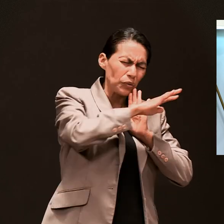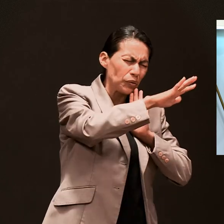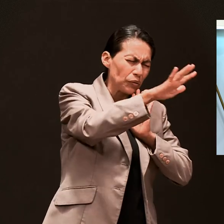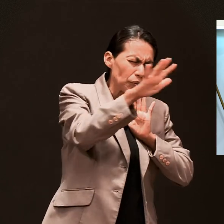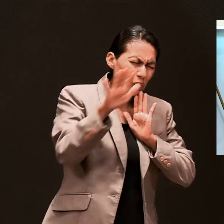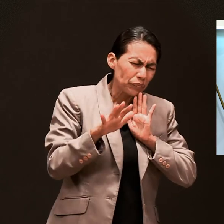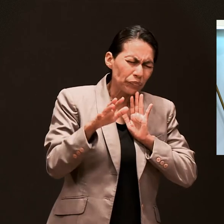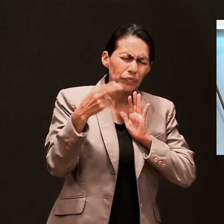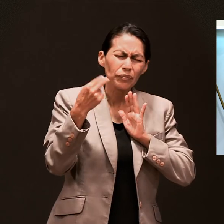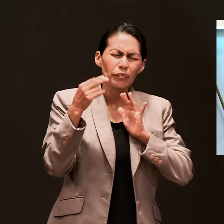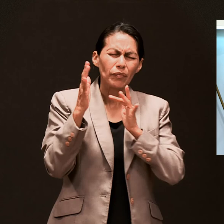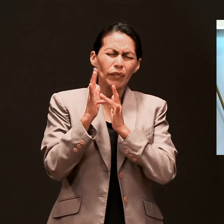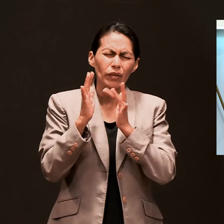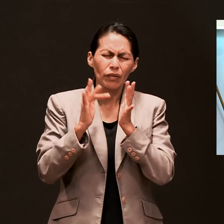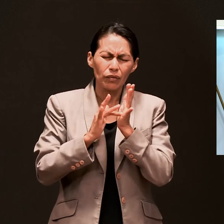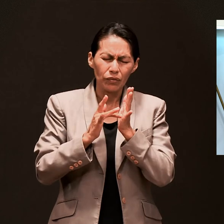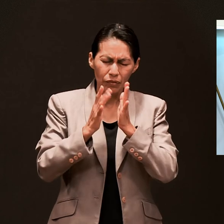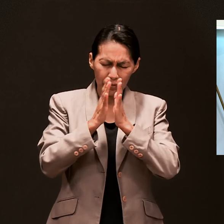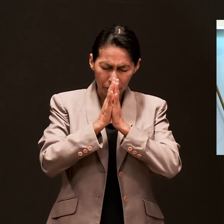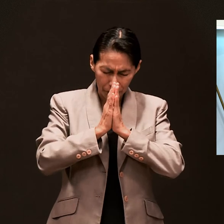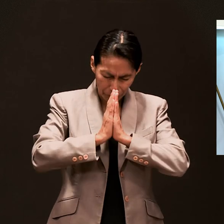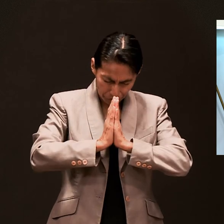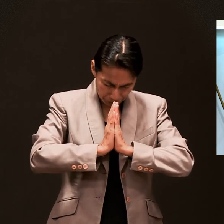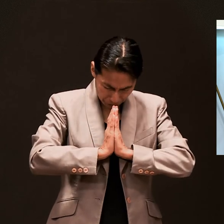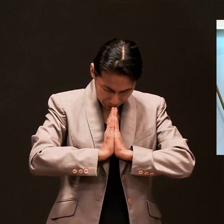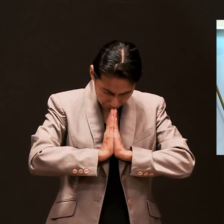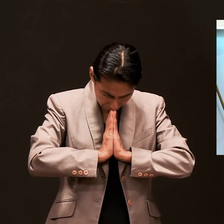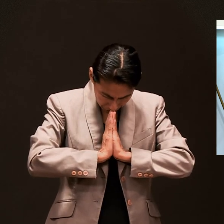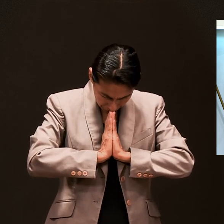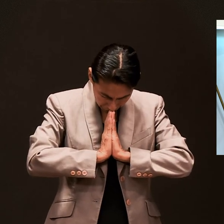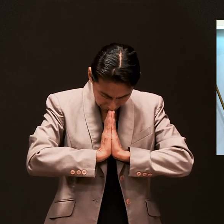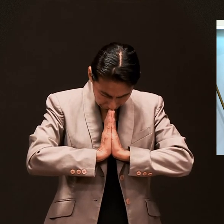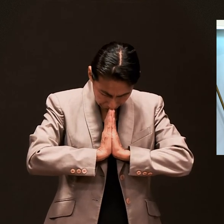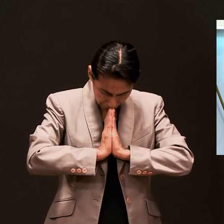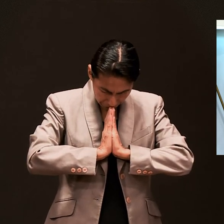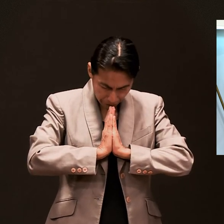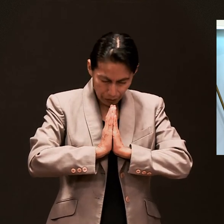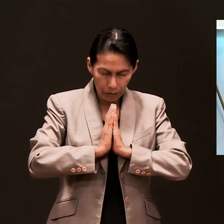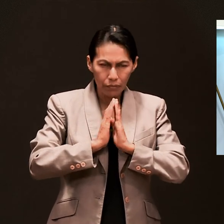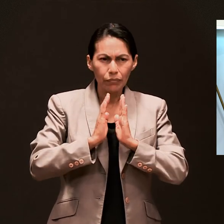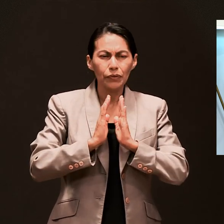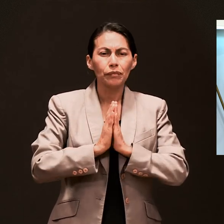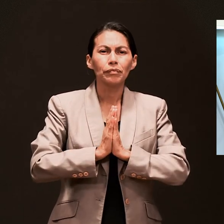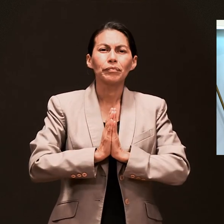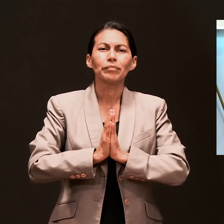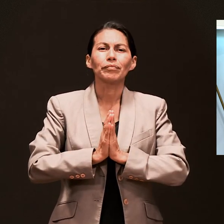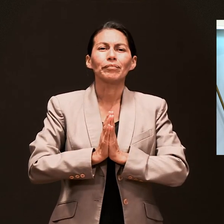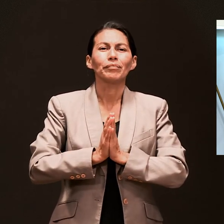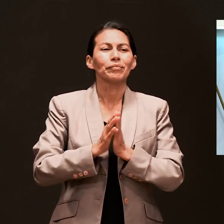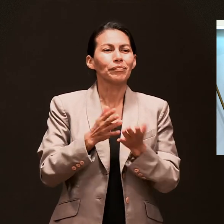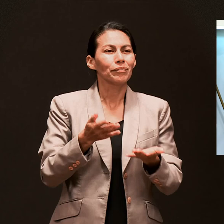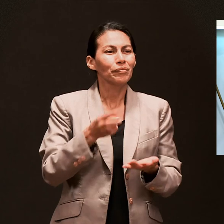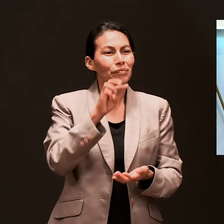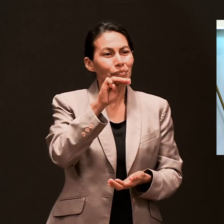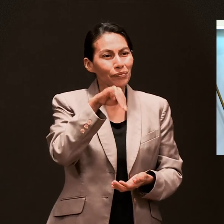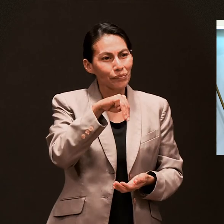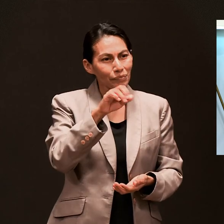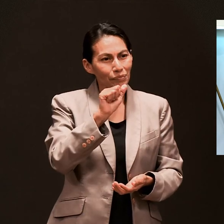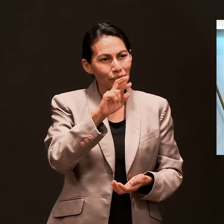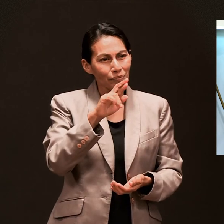nosotros y brille en el mundo en el nombre de Jesús amén